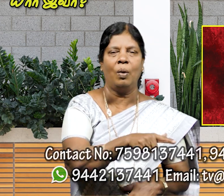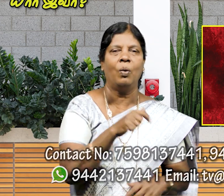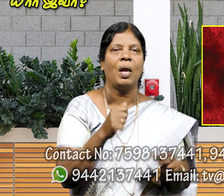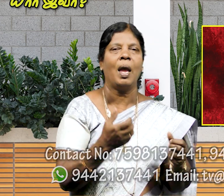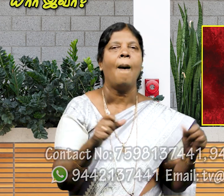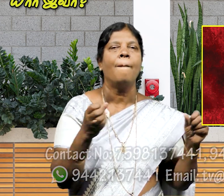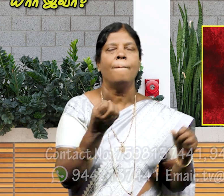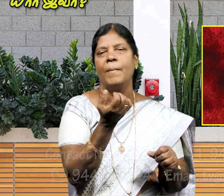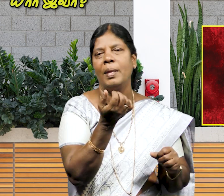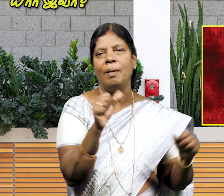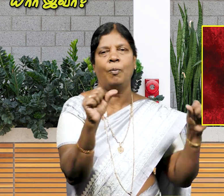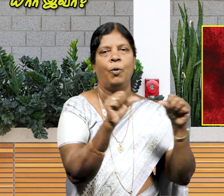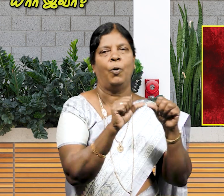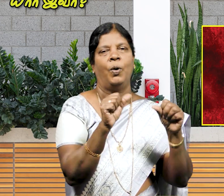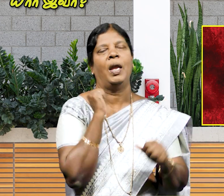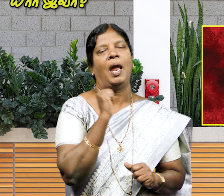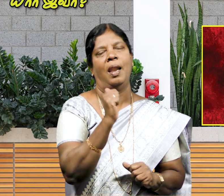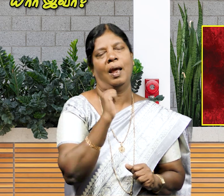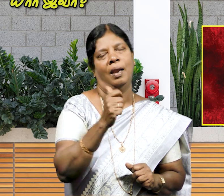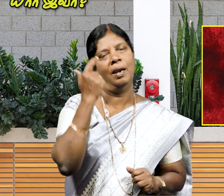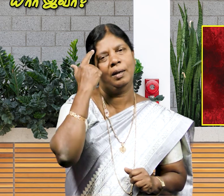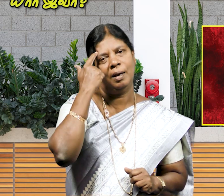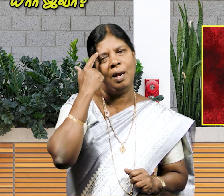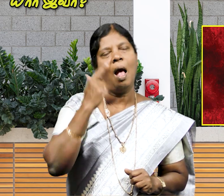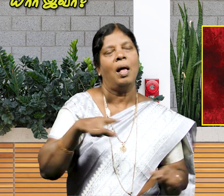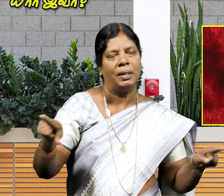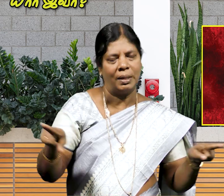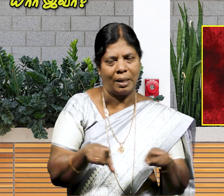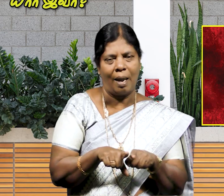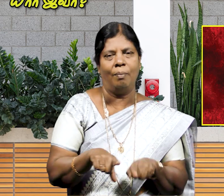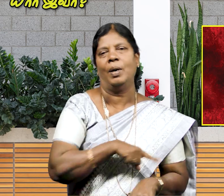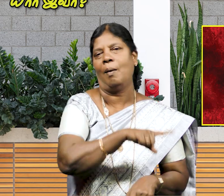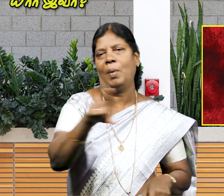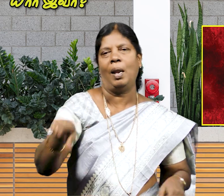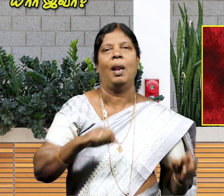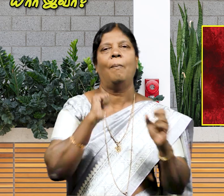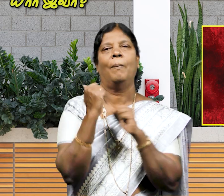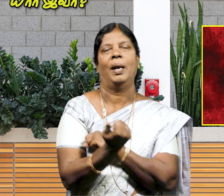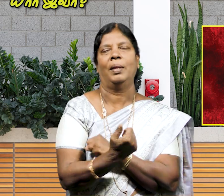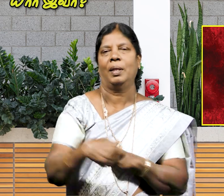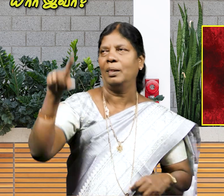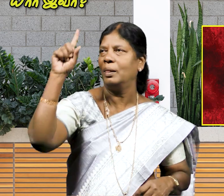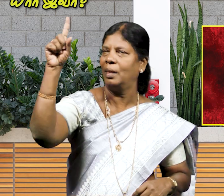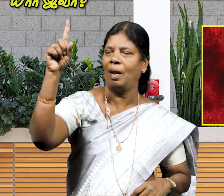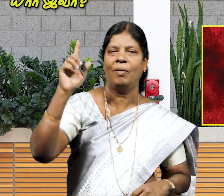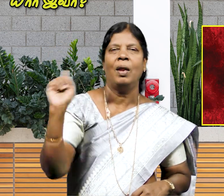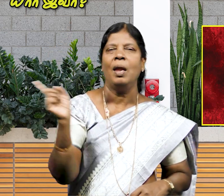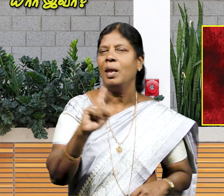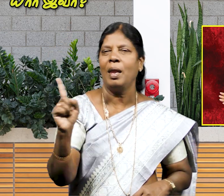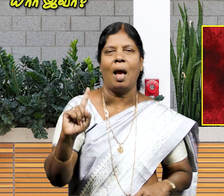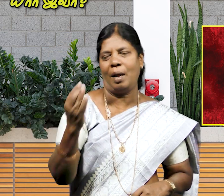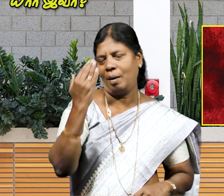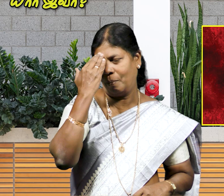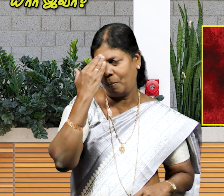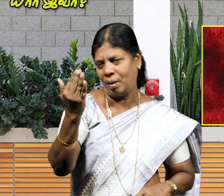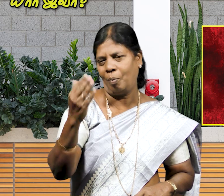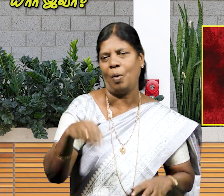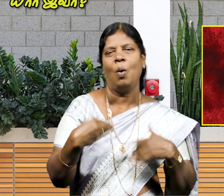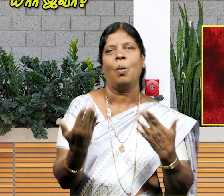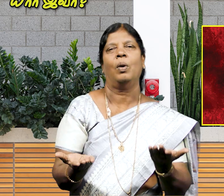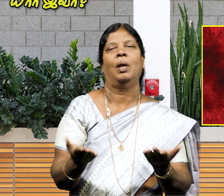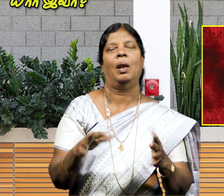என்ன. அதுபோல நம்மையெல்லாம் படைத்த தேவன் இருக்கிற பாருங்க, யார் மதித்தாலும்